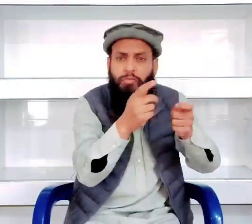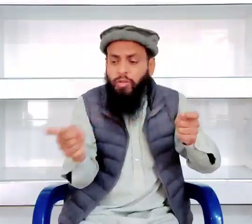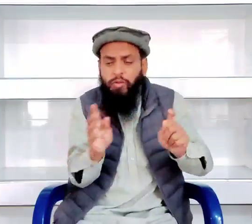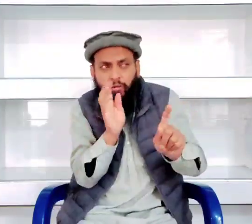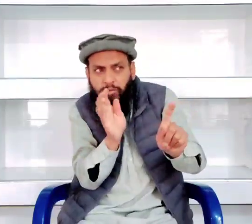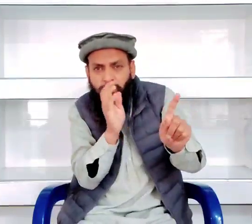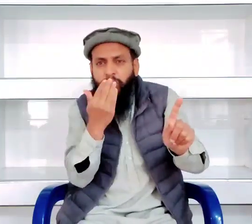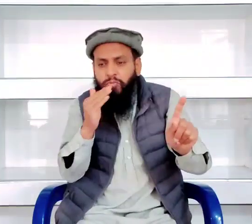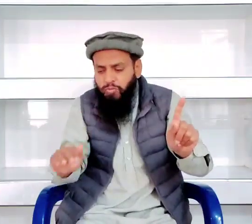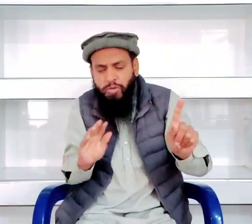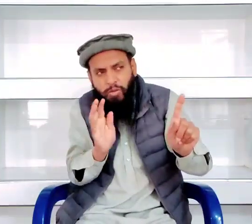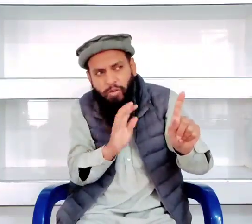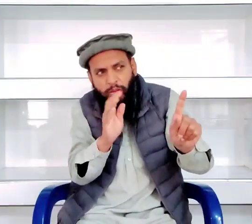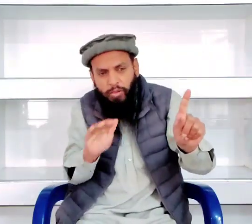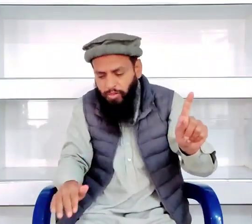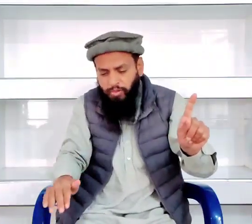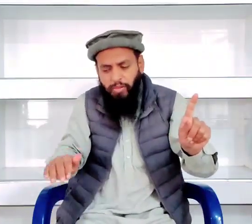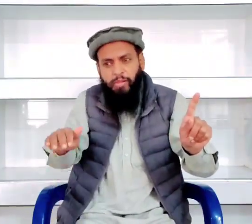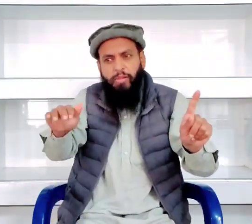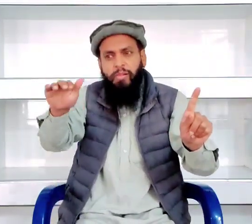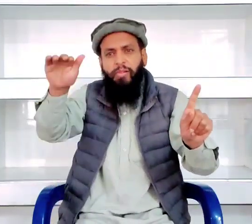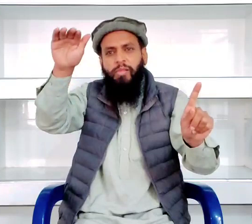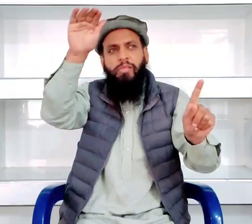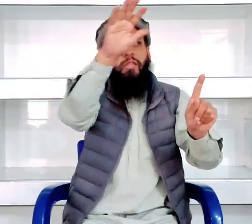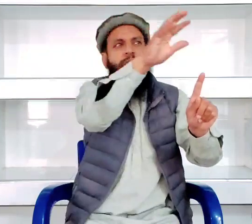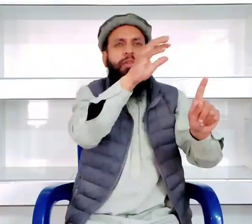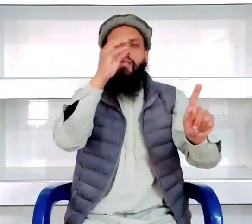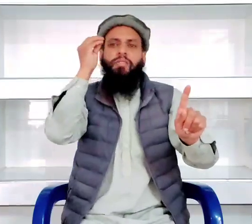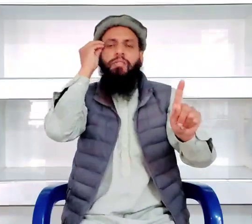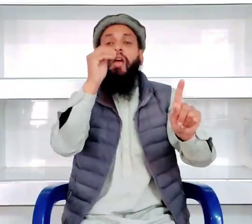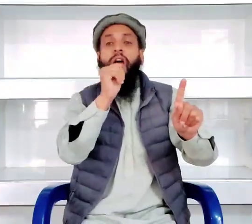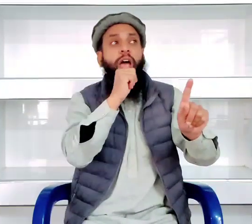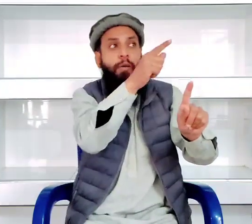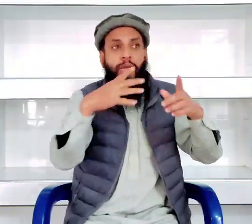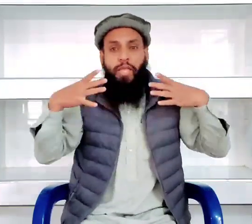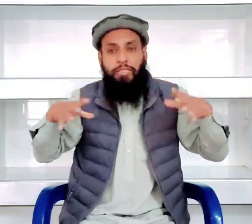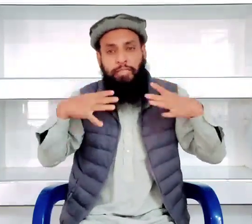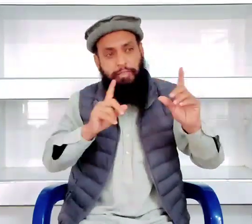تاکہ اسی حرام اور نجائز تجارتوں کو پھنس جائیے